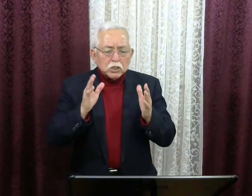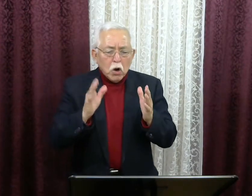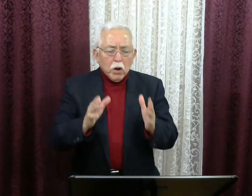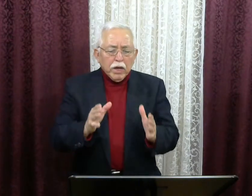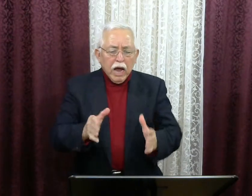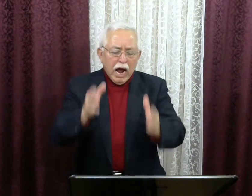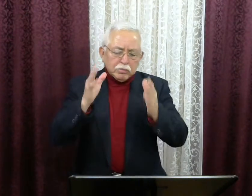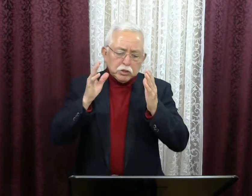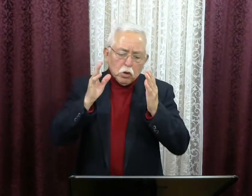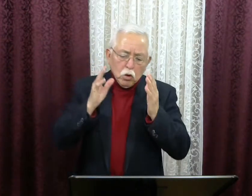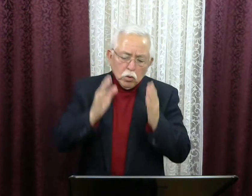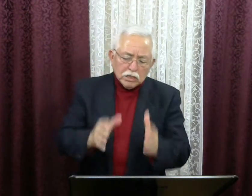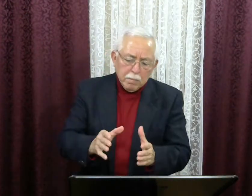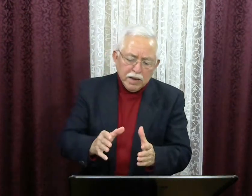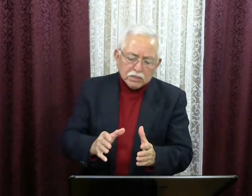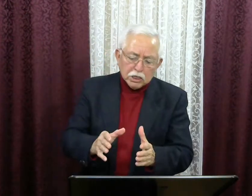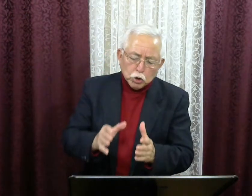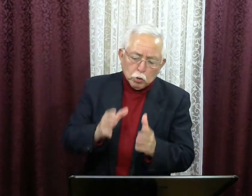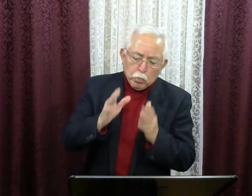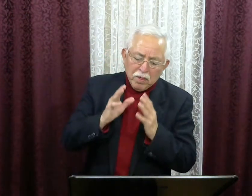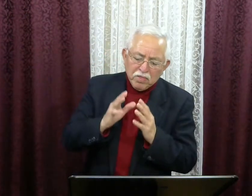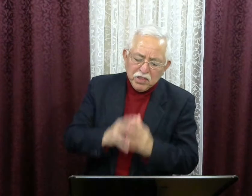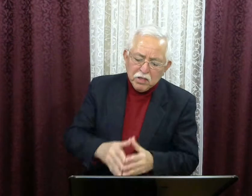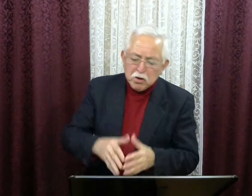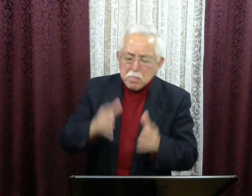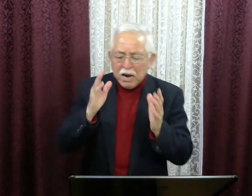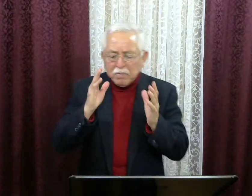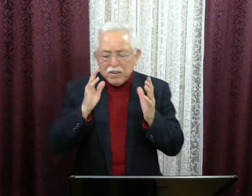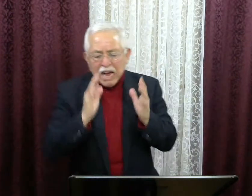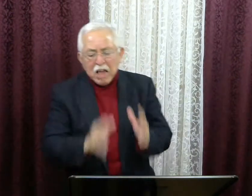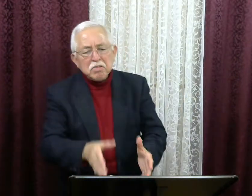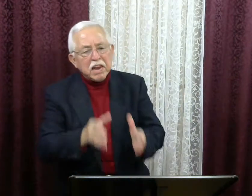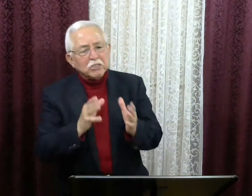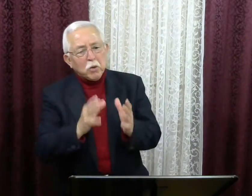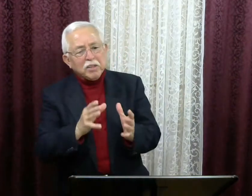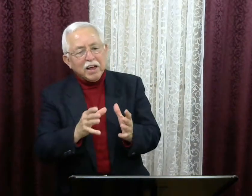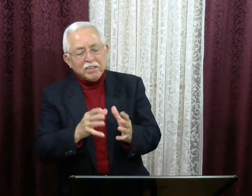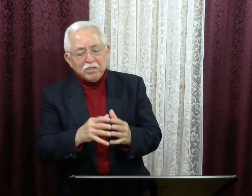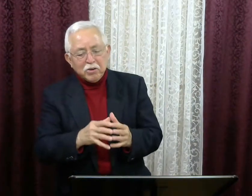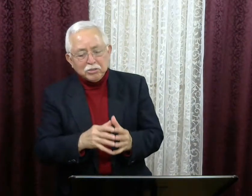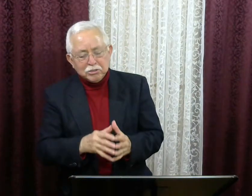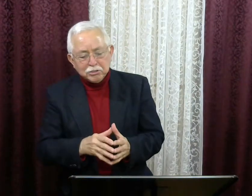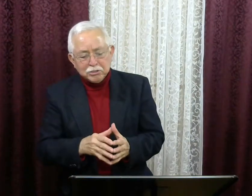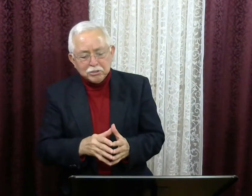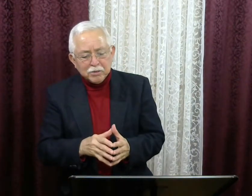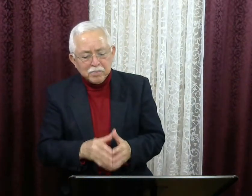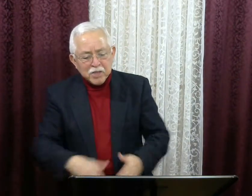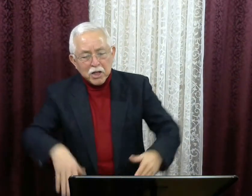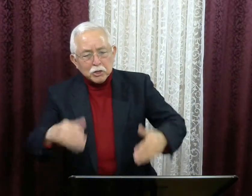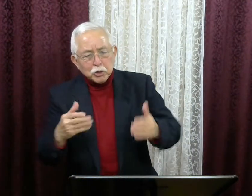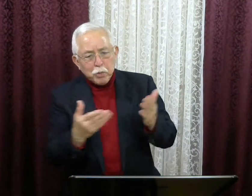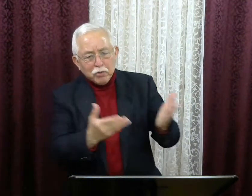estoy absolutamente sorprendido y maravillado de las cualidades de Dios. Su